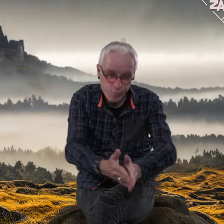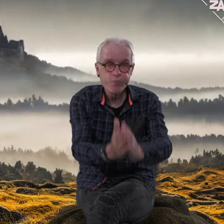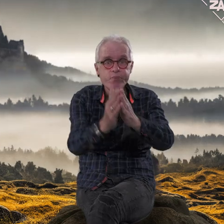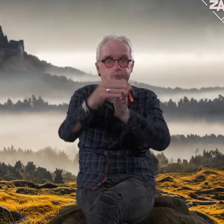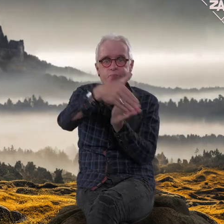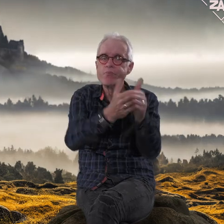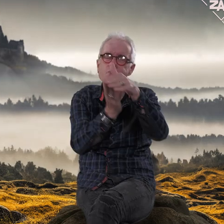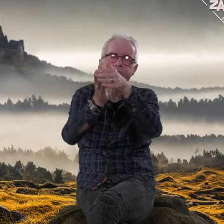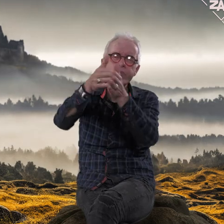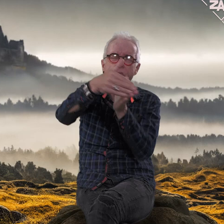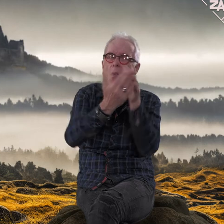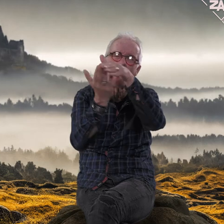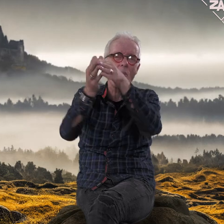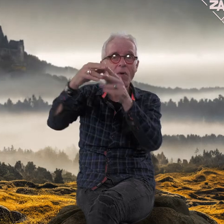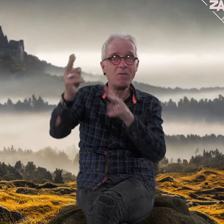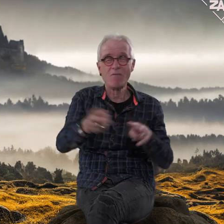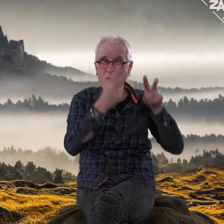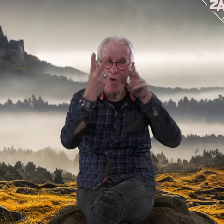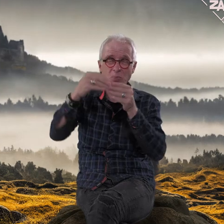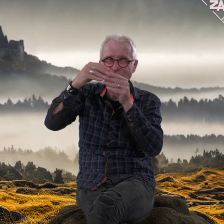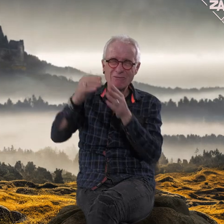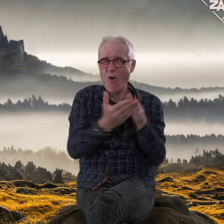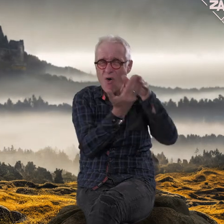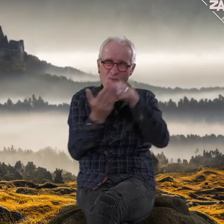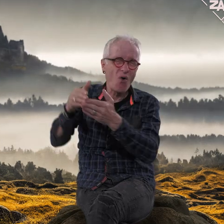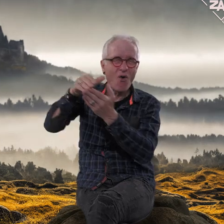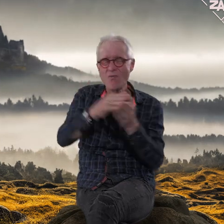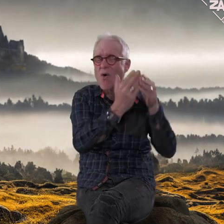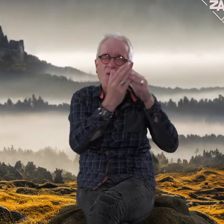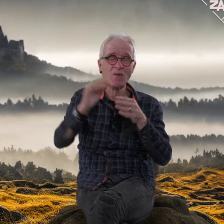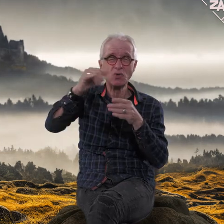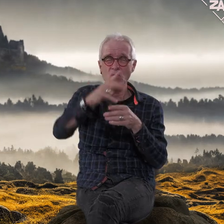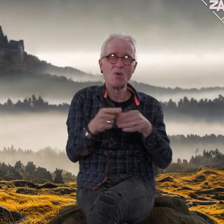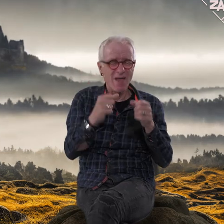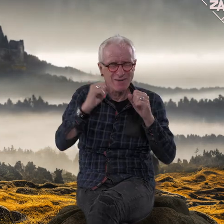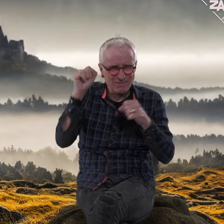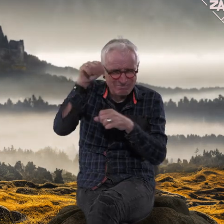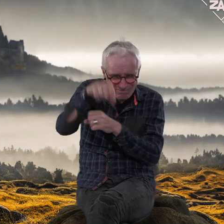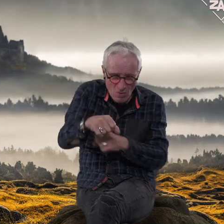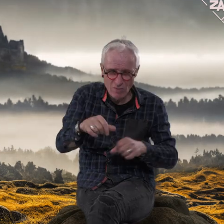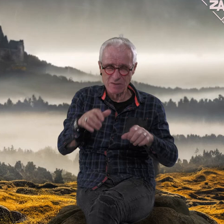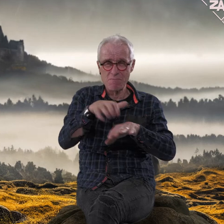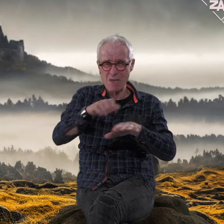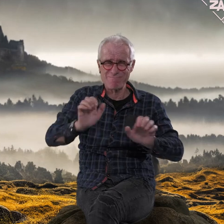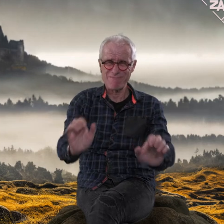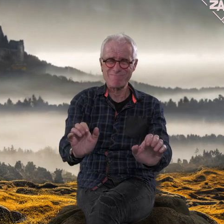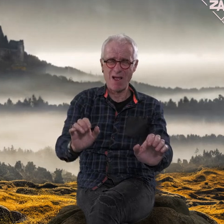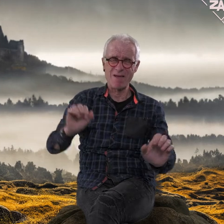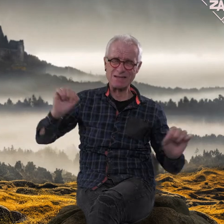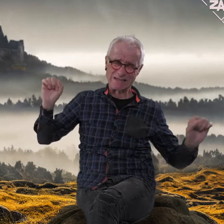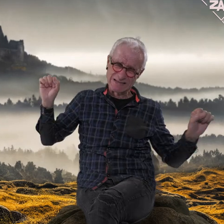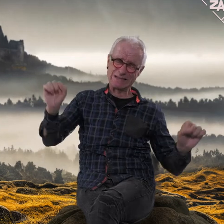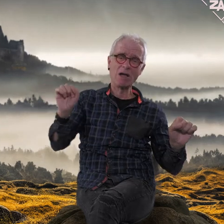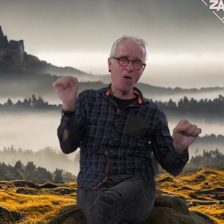où elle tournoyait balottée par le vent. Julien penchait son corps, dépliait les bras et s'arc-boutant des pieds se renversait avec une